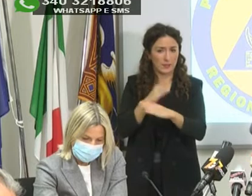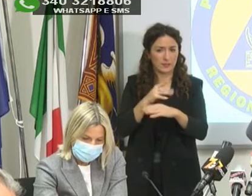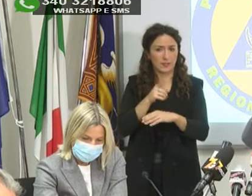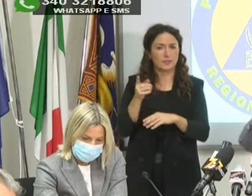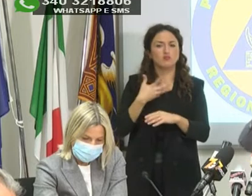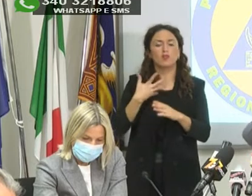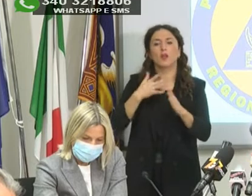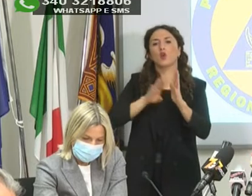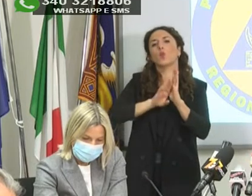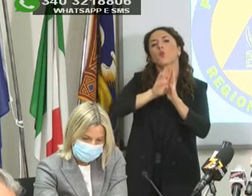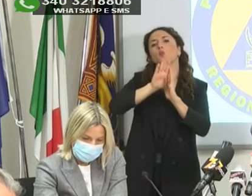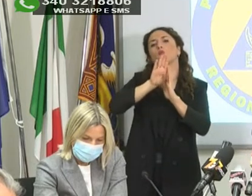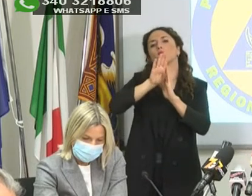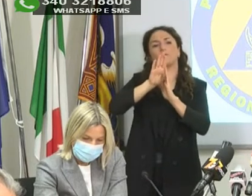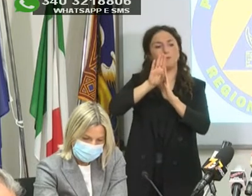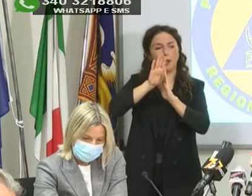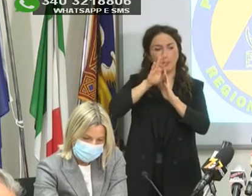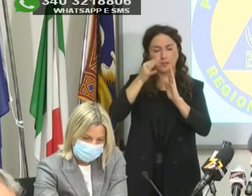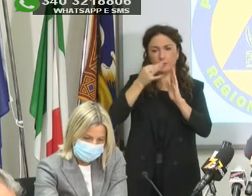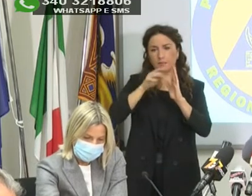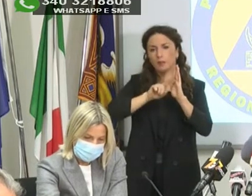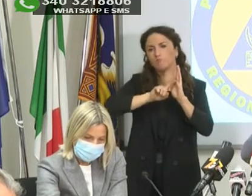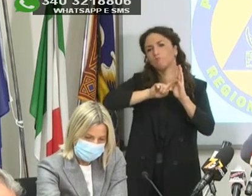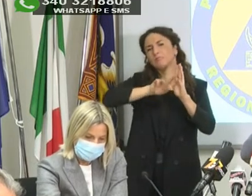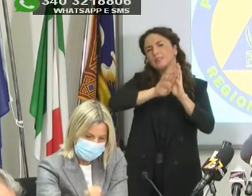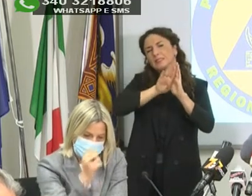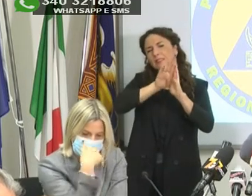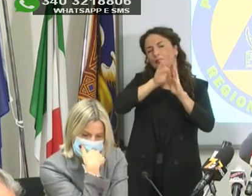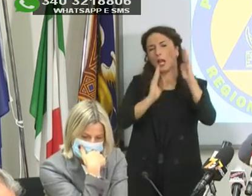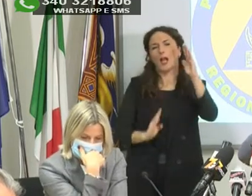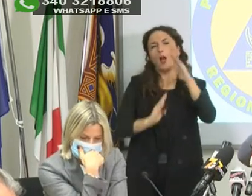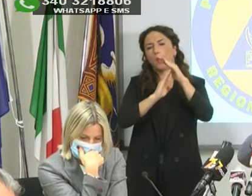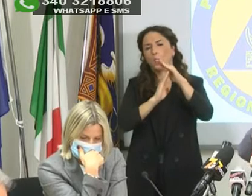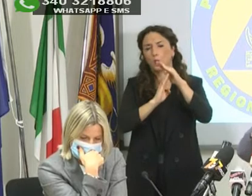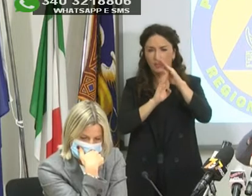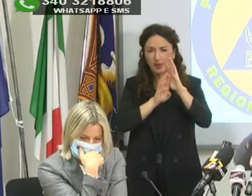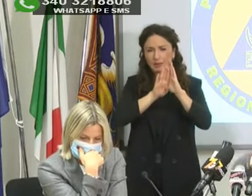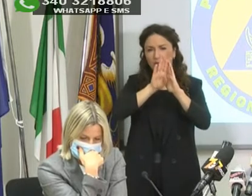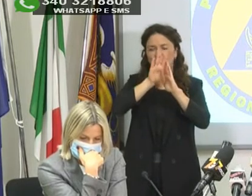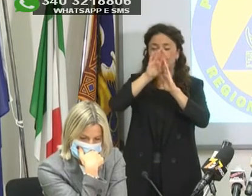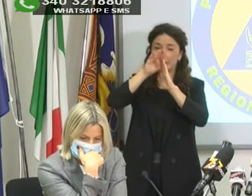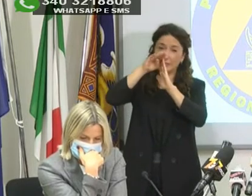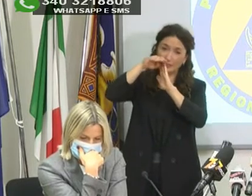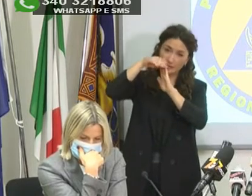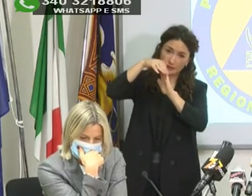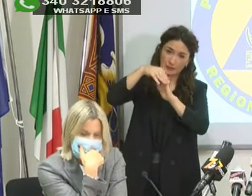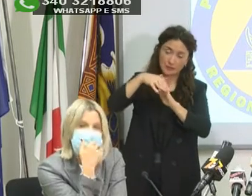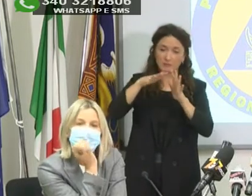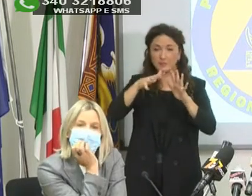vede che c'è una curva che ha una fase, diciamo, acuta tra l'ascesa e la discesa